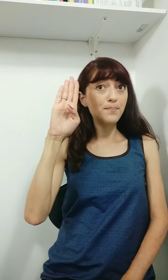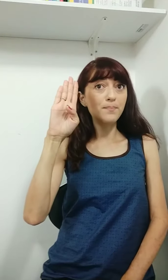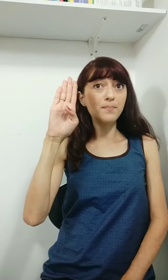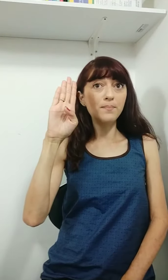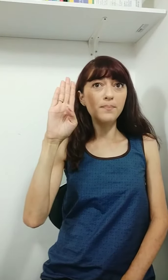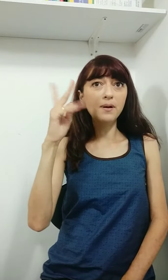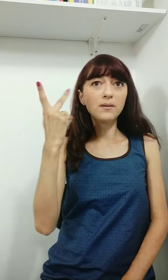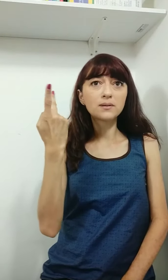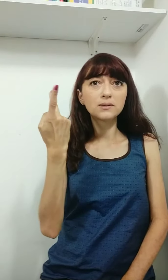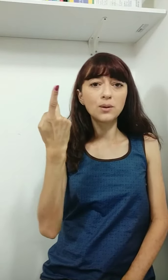Belo Horizonte,